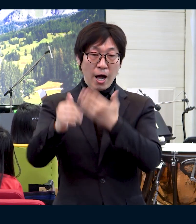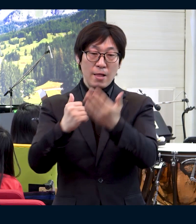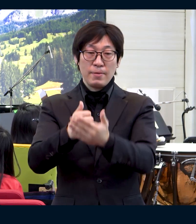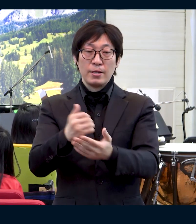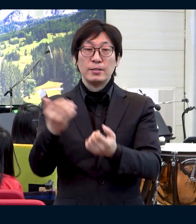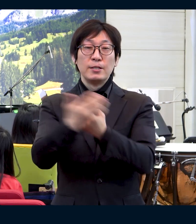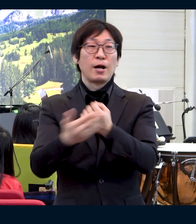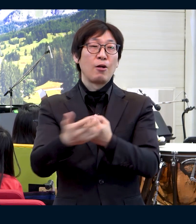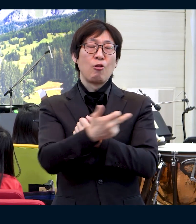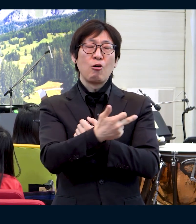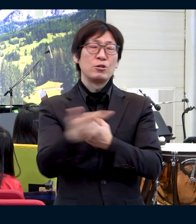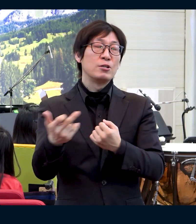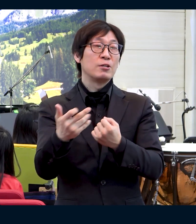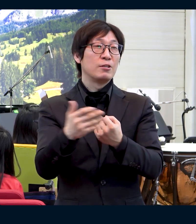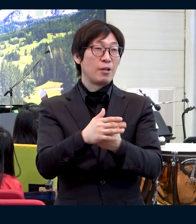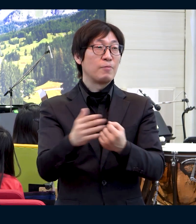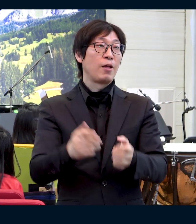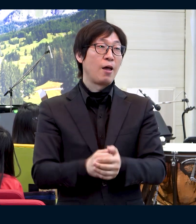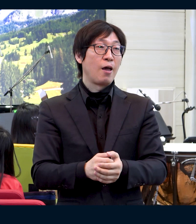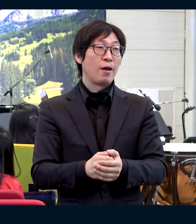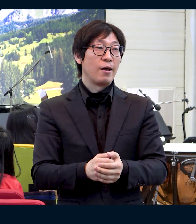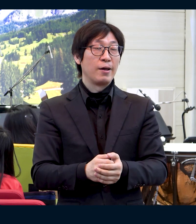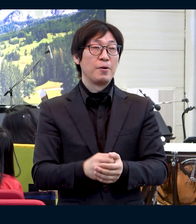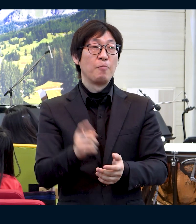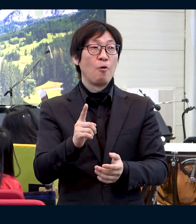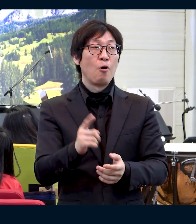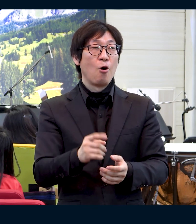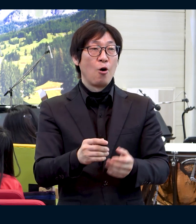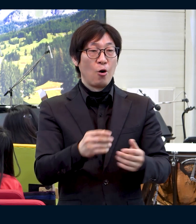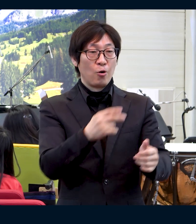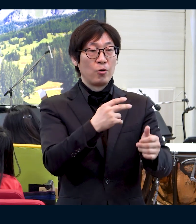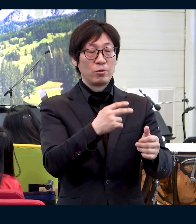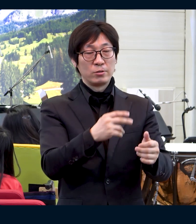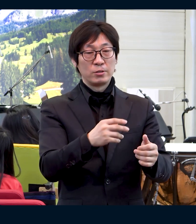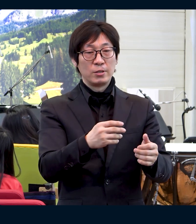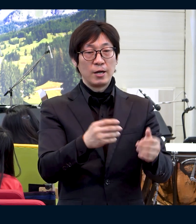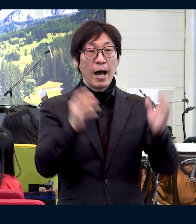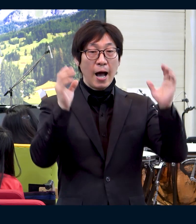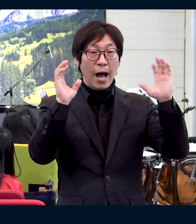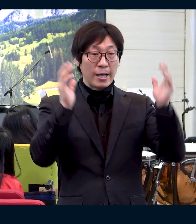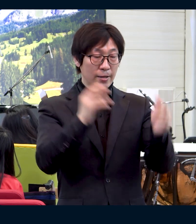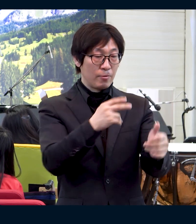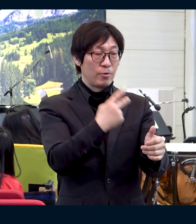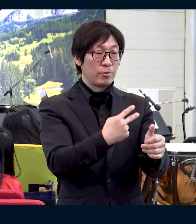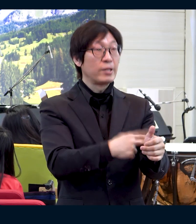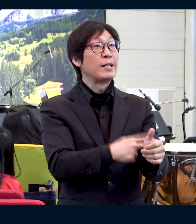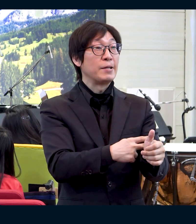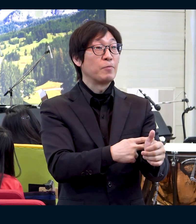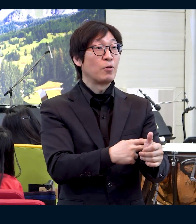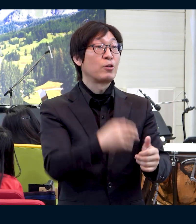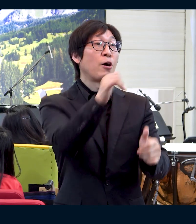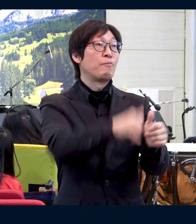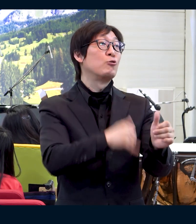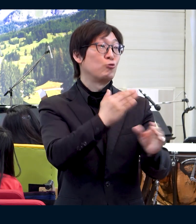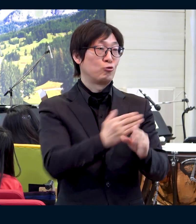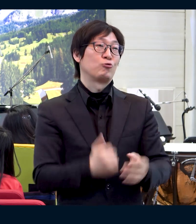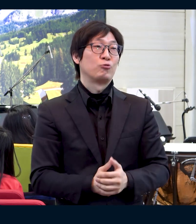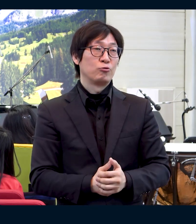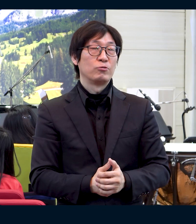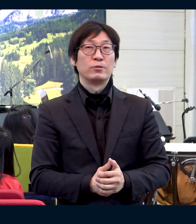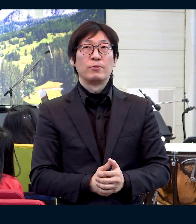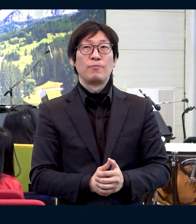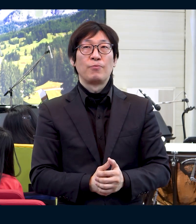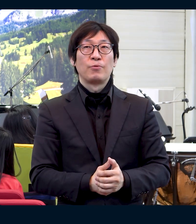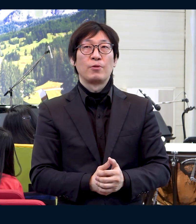그 은혜가, 그 사랑이 너무 큽니다 라고 말하며 또 교육부 선생님으로 지금까지 섬기고 있습니다. 일상의